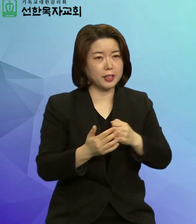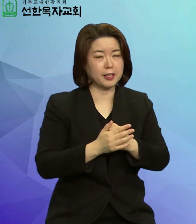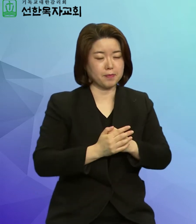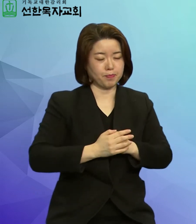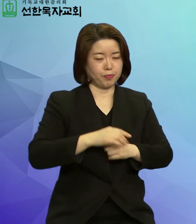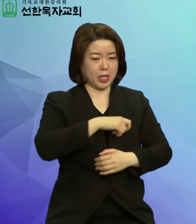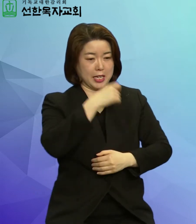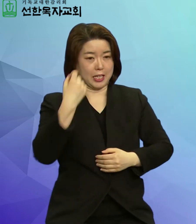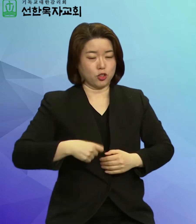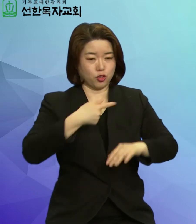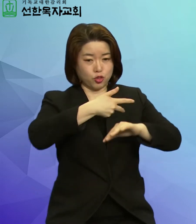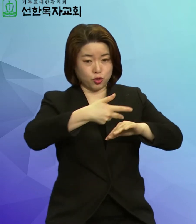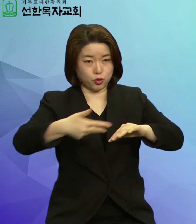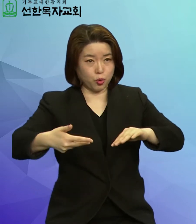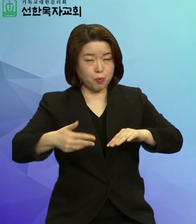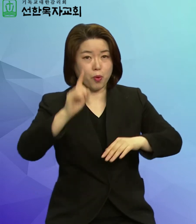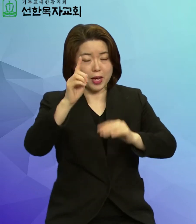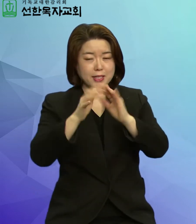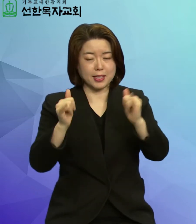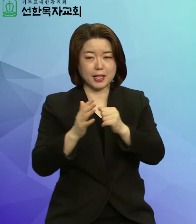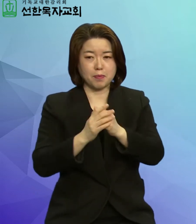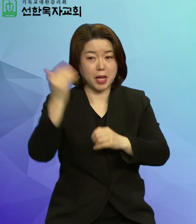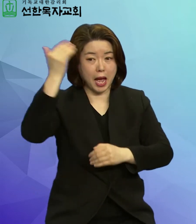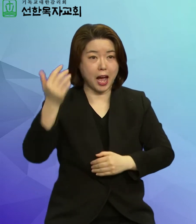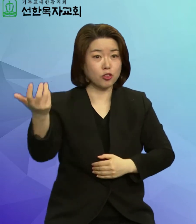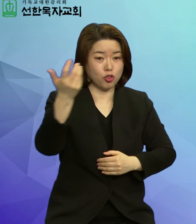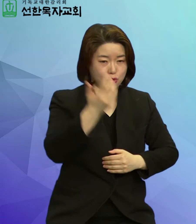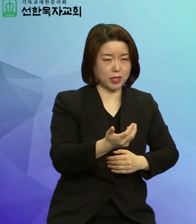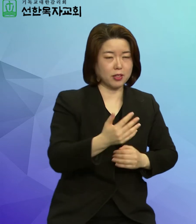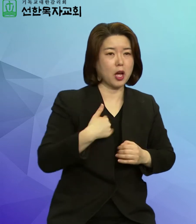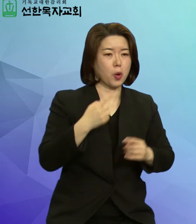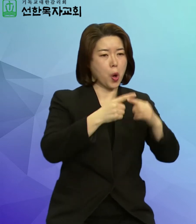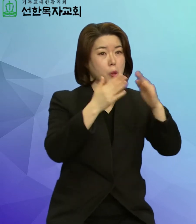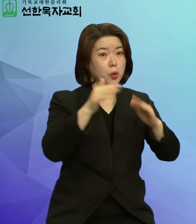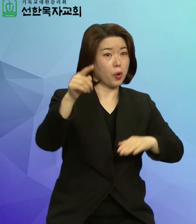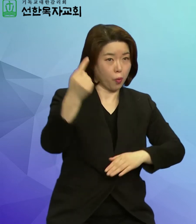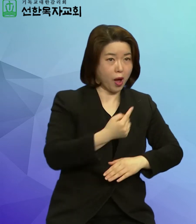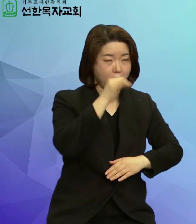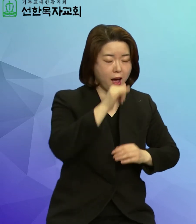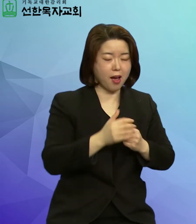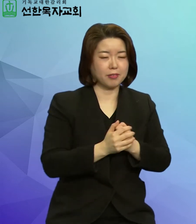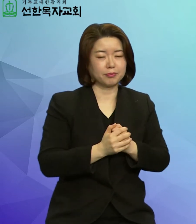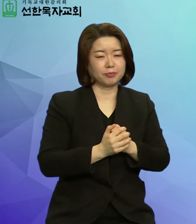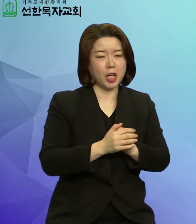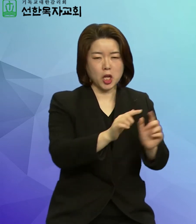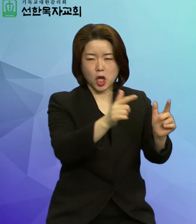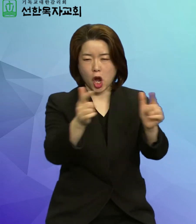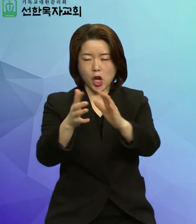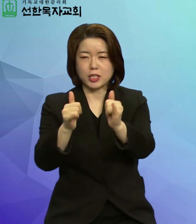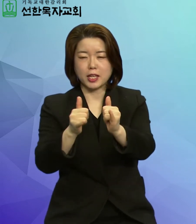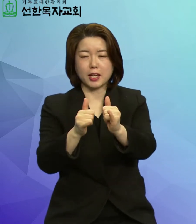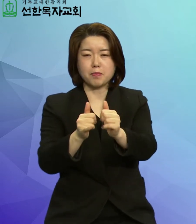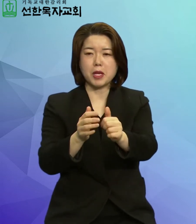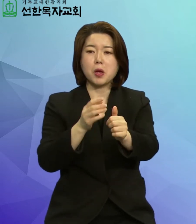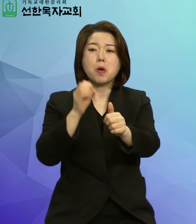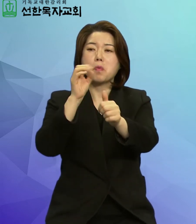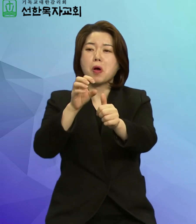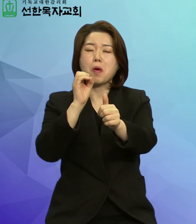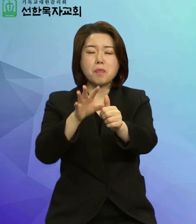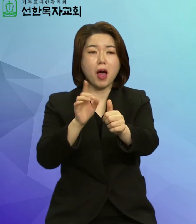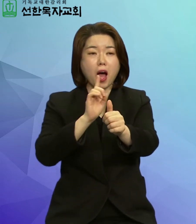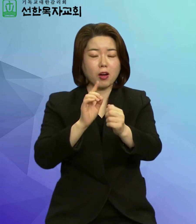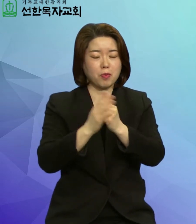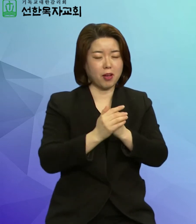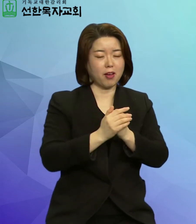한 분이 한국으로 이주해 오시게 됐다면서 우리 교회를 찾아오셨어요. 여러분이 선한목자교회 가서